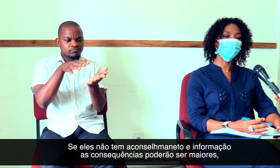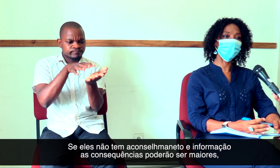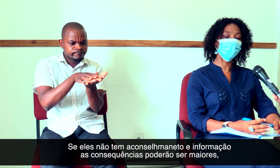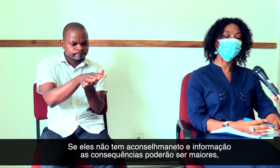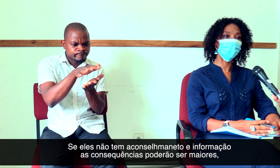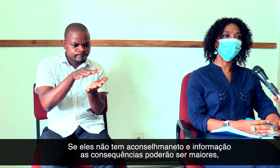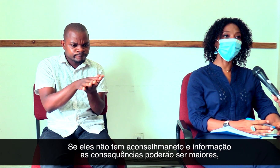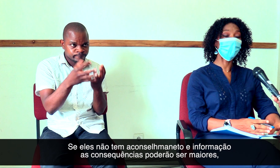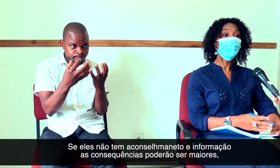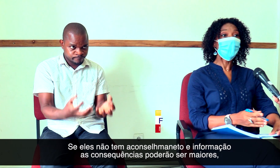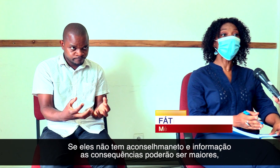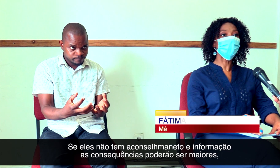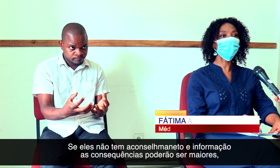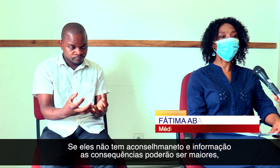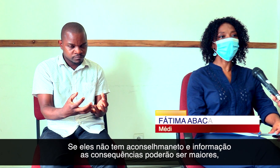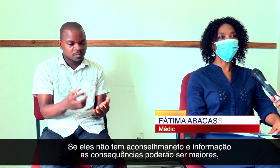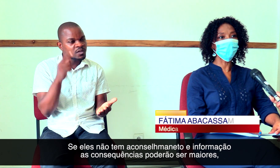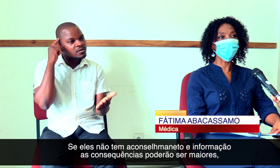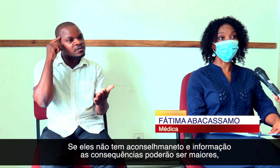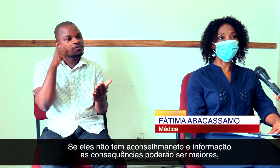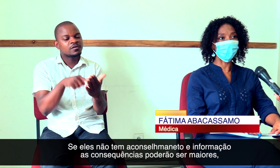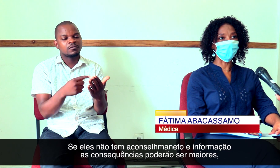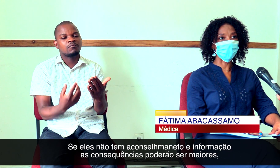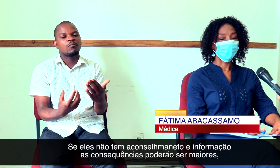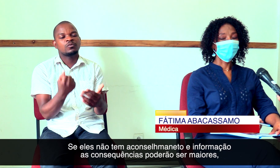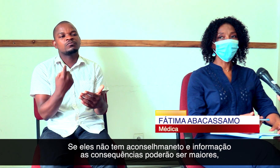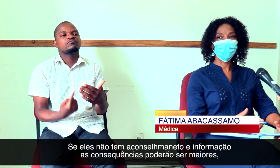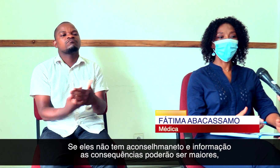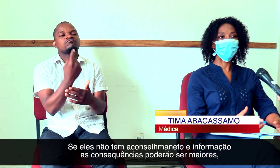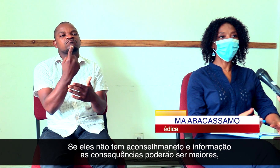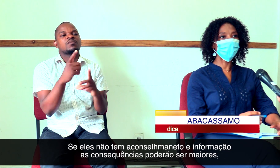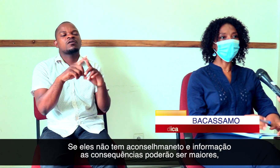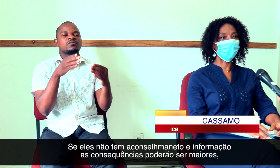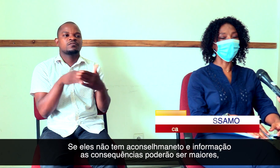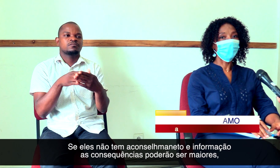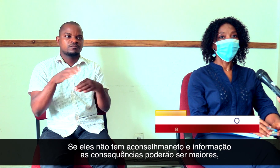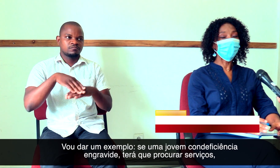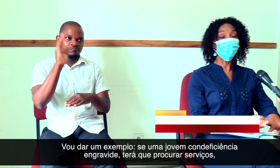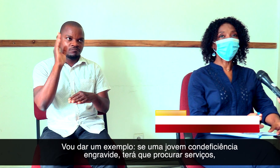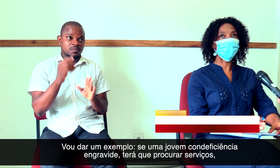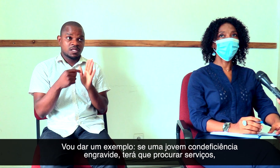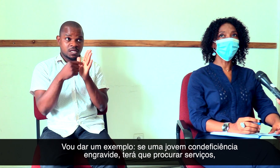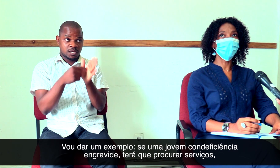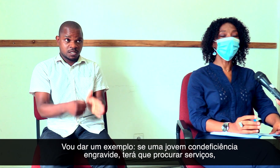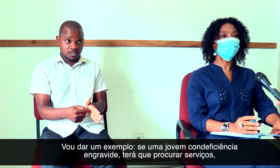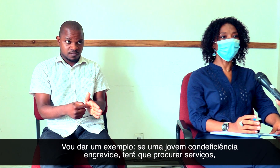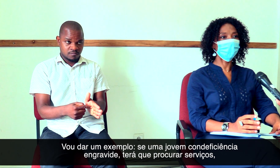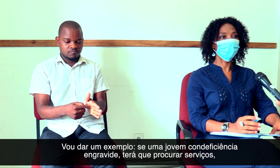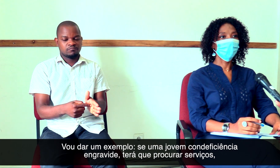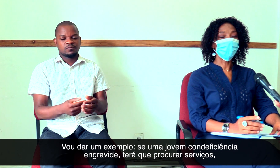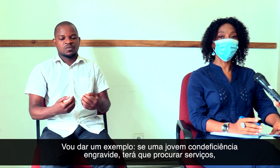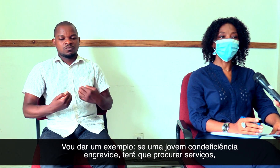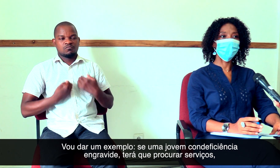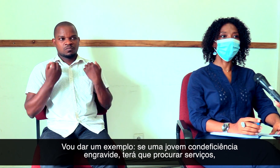informação sobre a saúde sexual e reprodutiva, as consequências neste grupo vão ser maiores. Vou dar o exemplo, vou dar o exemplo de uma